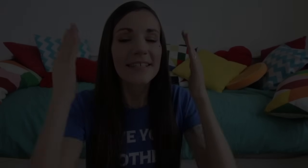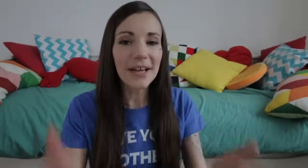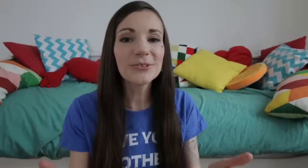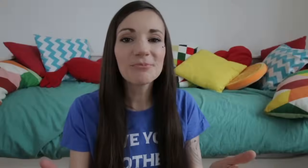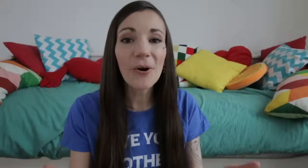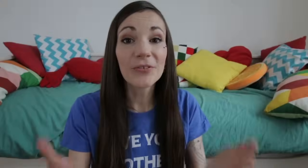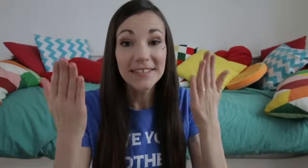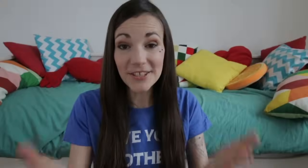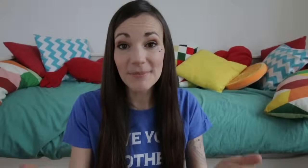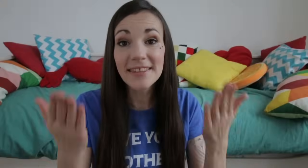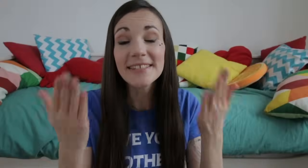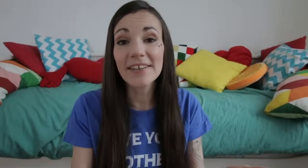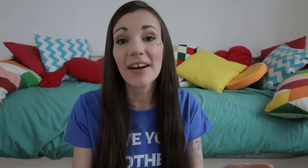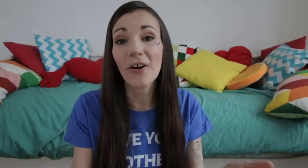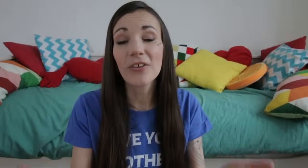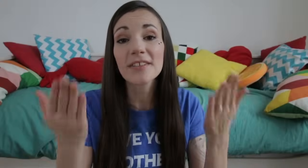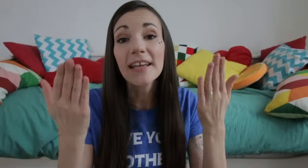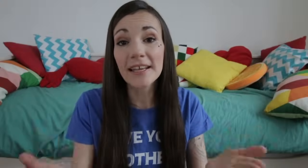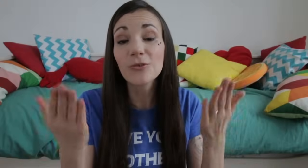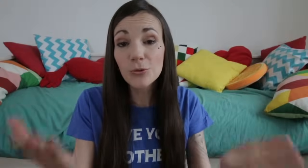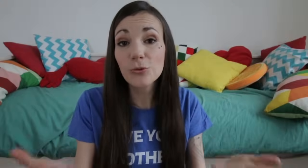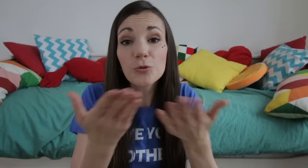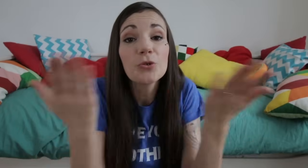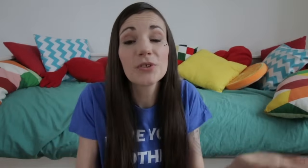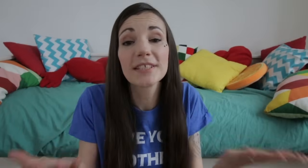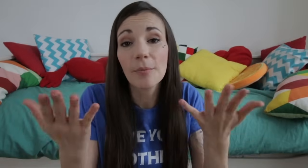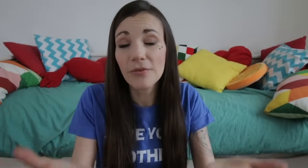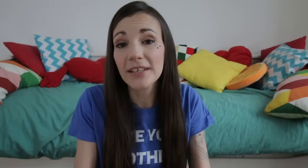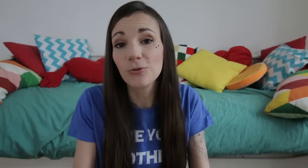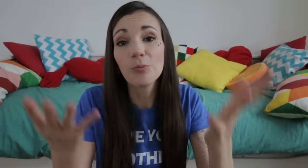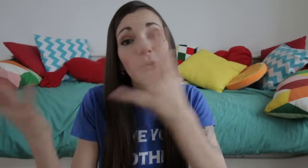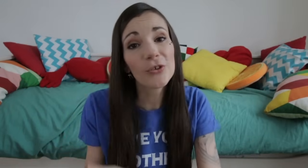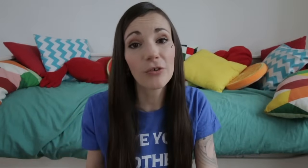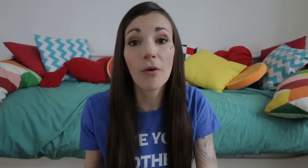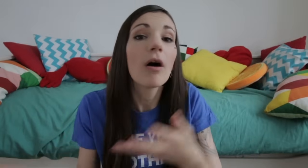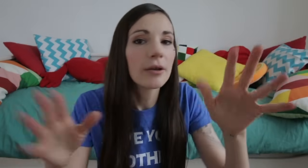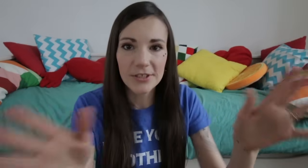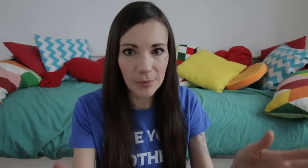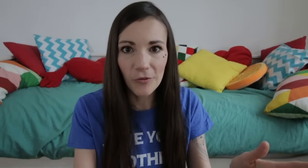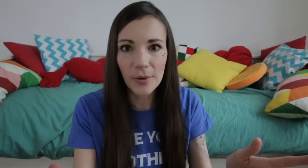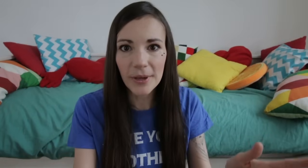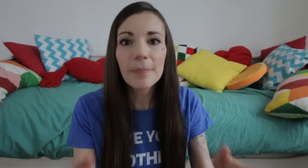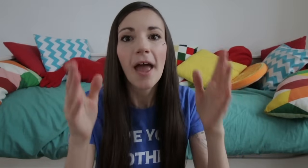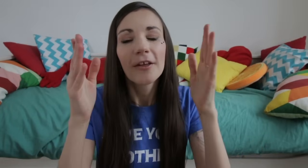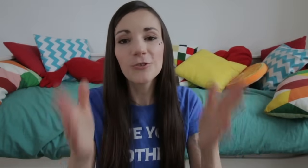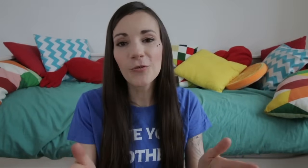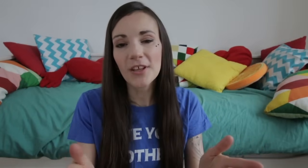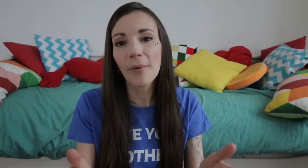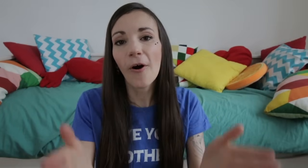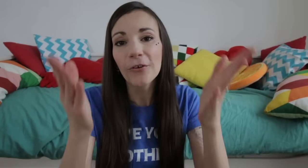Salut tout le monde, cette semaine c'est les vacances et du coup je me suis dit que ça pouvait être cool pour vos enfants et aussi pour vos bébés de vous apprendre